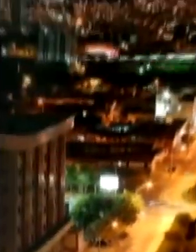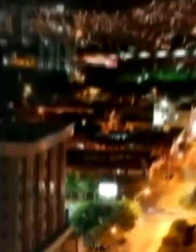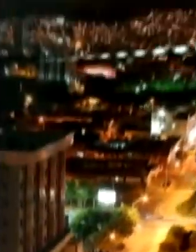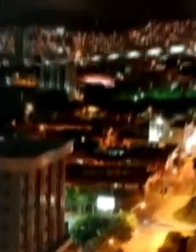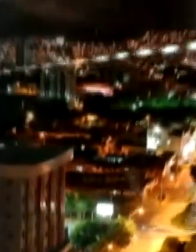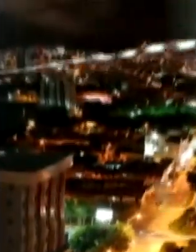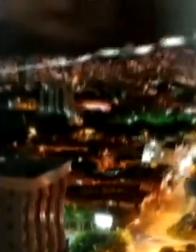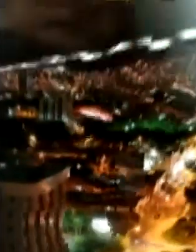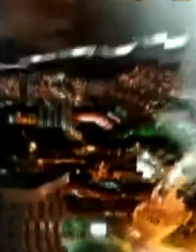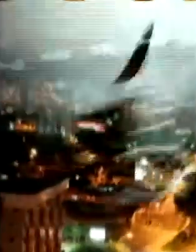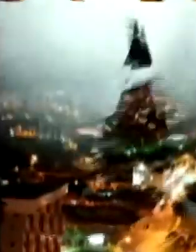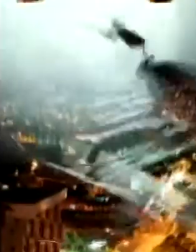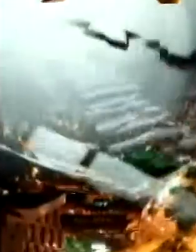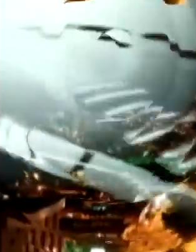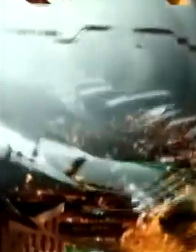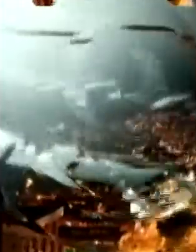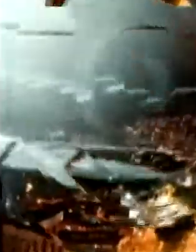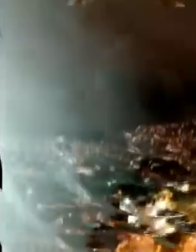Música